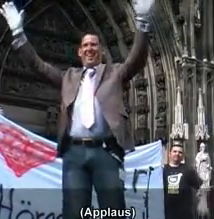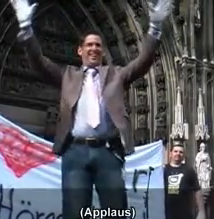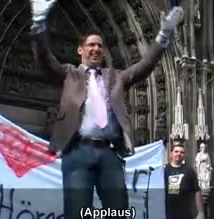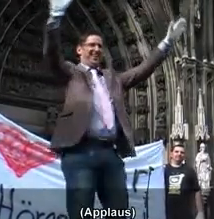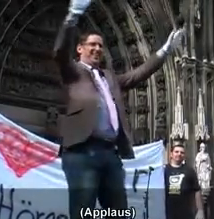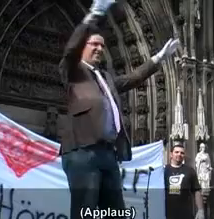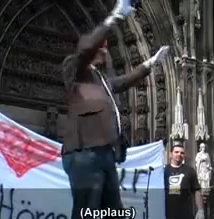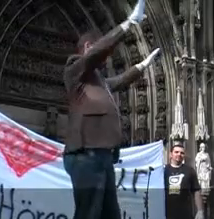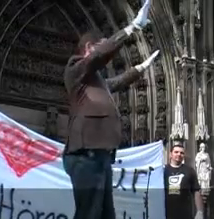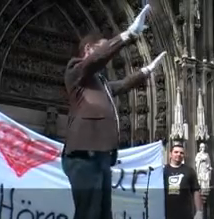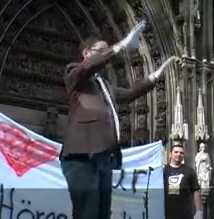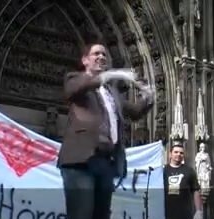bekommen.